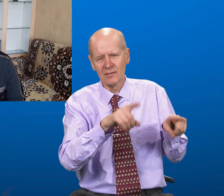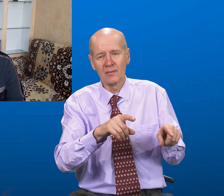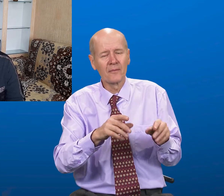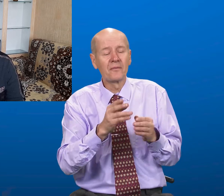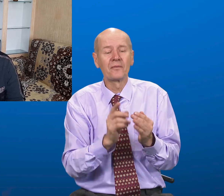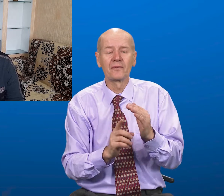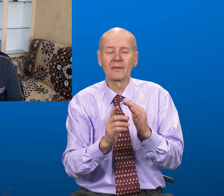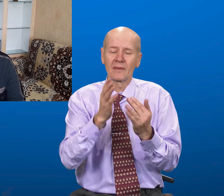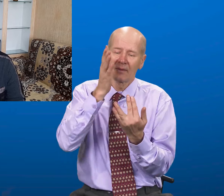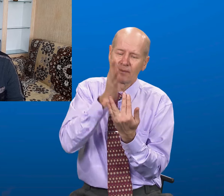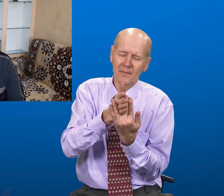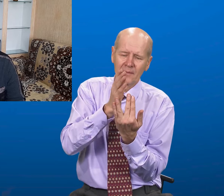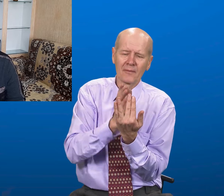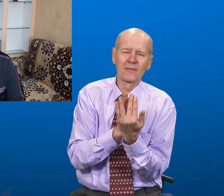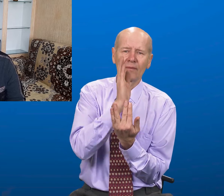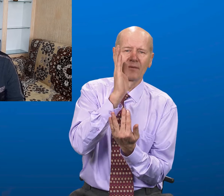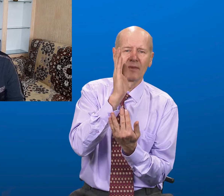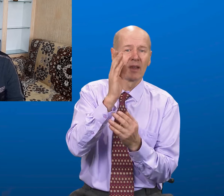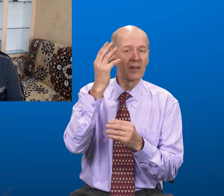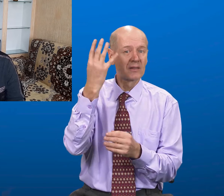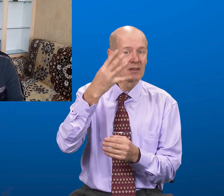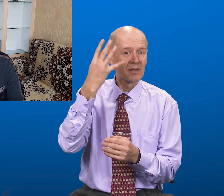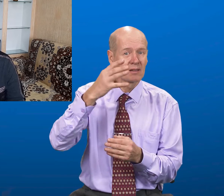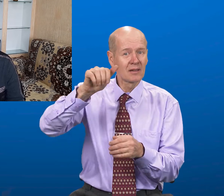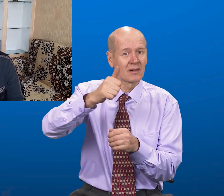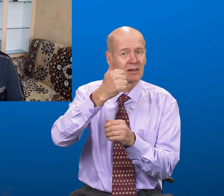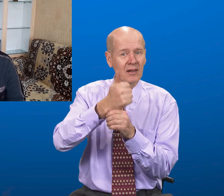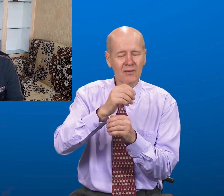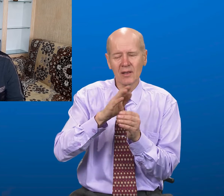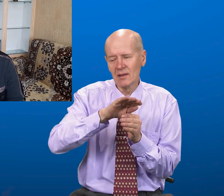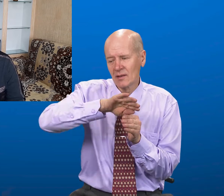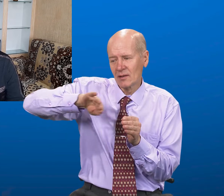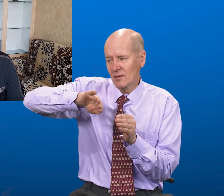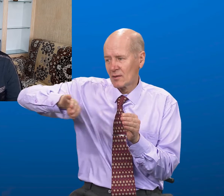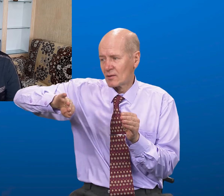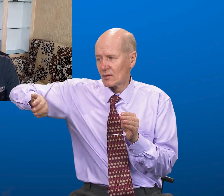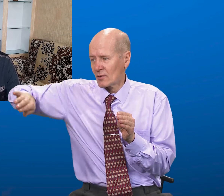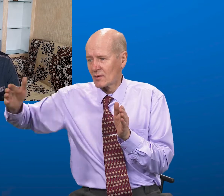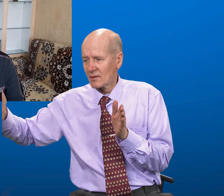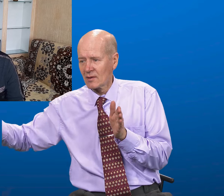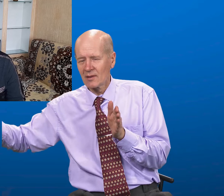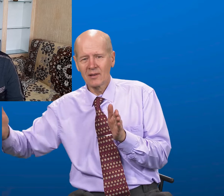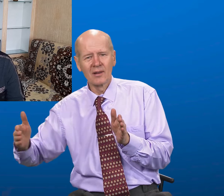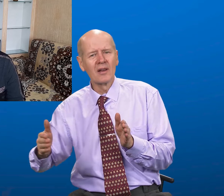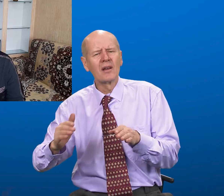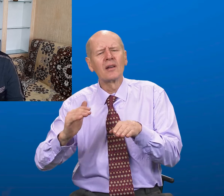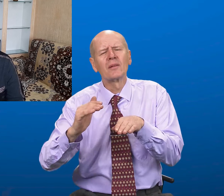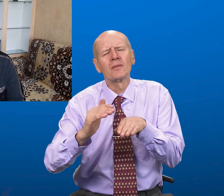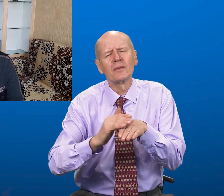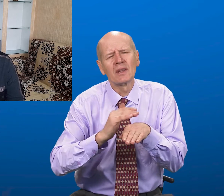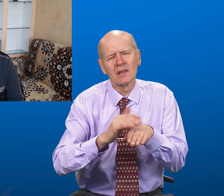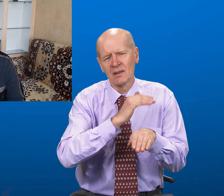Господь очень много говорит утешительных слов. Он говорит о своей великой любви, о своей милости, о том, что Он не оставил